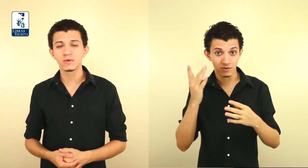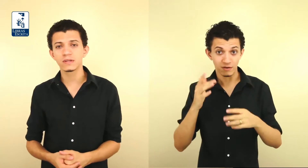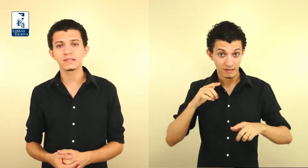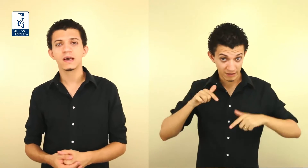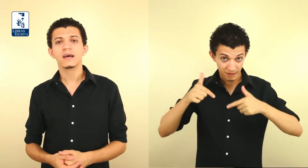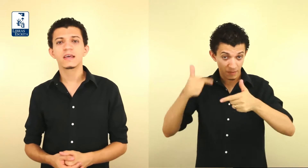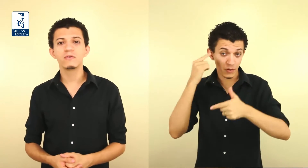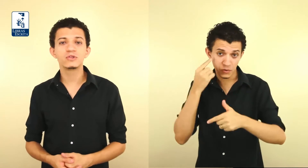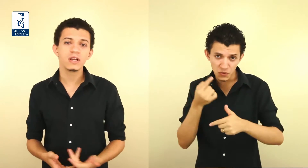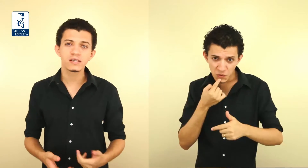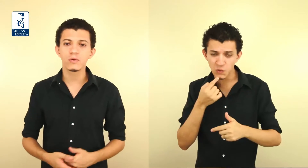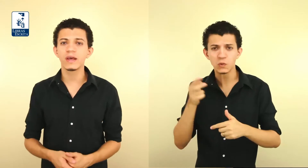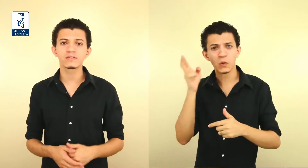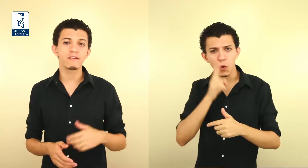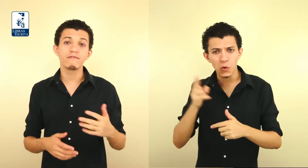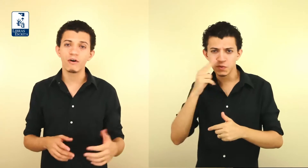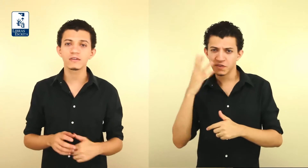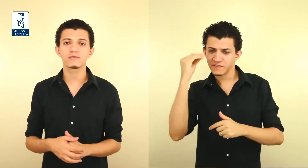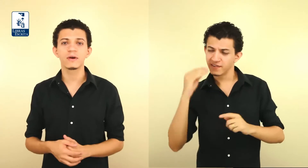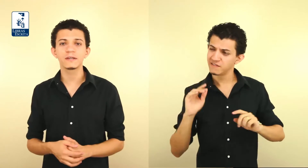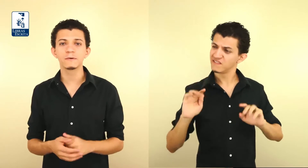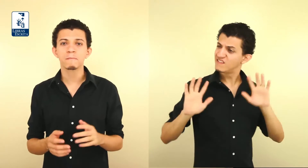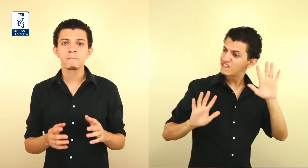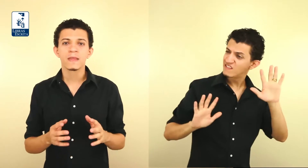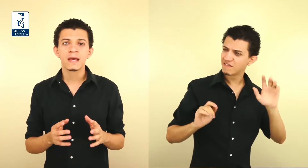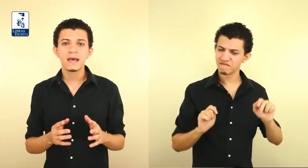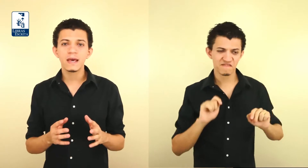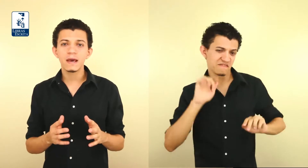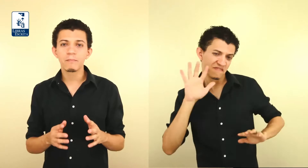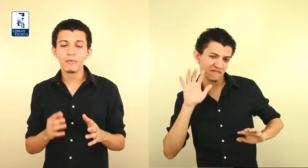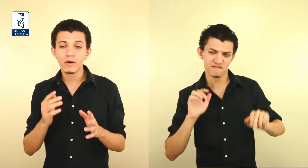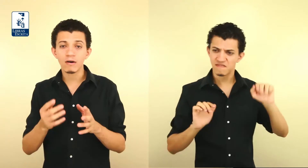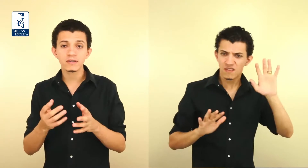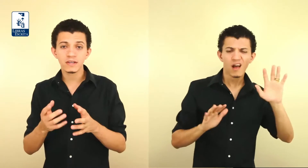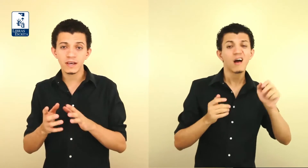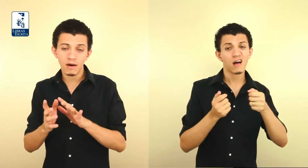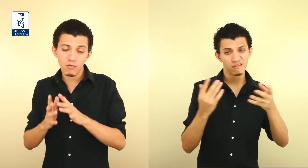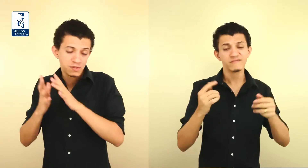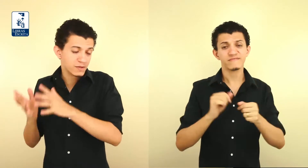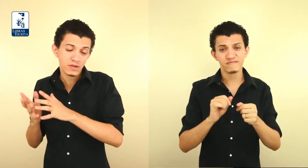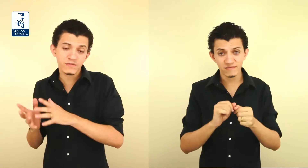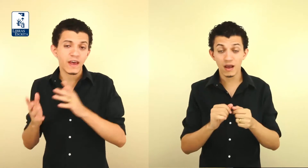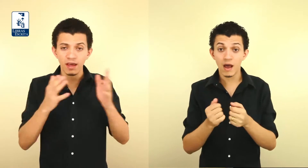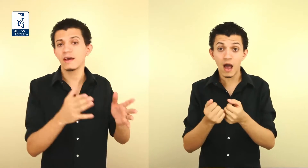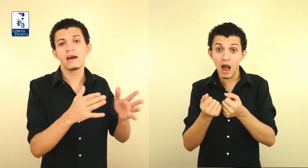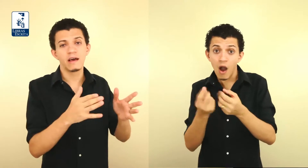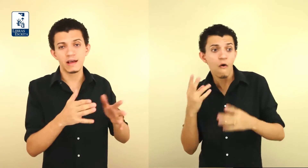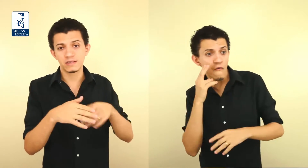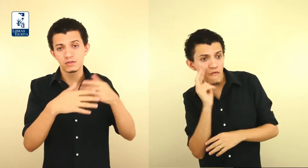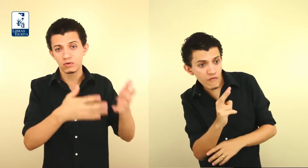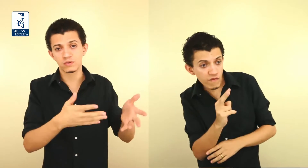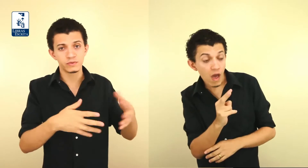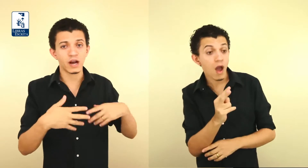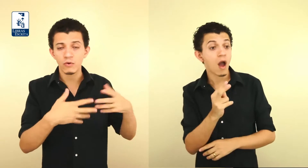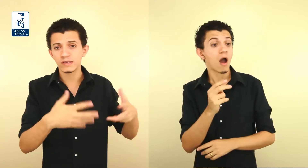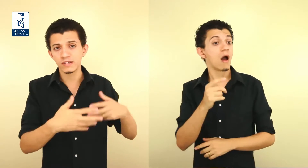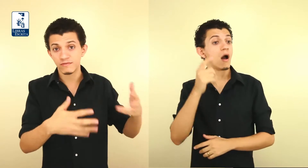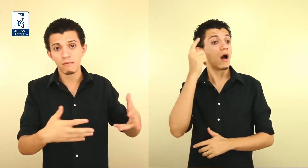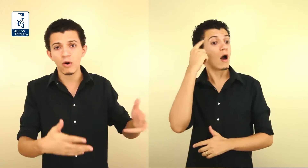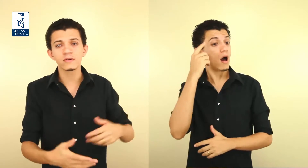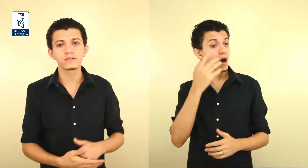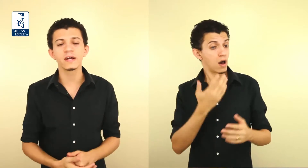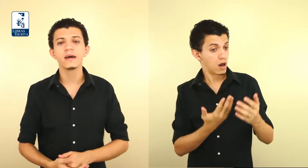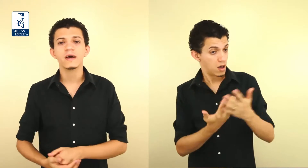comunidades surdas que utilizam isso, tem fotos com isso, e por causa que algumas pessoas veem esses outros já